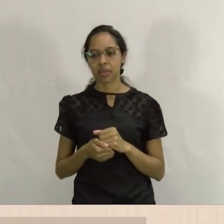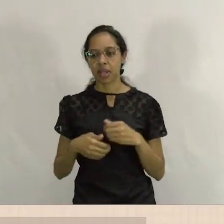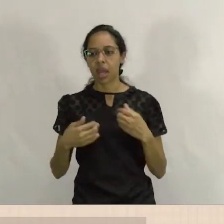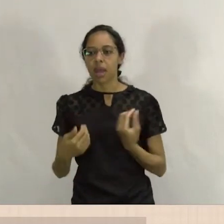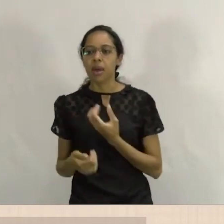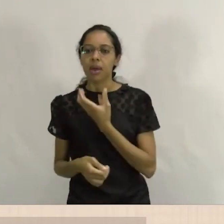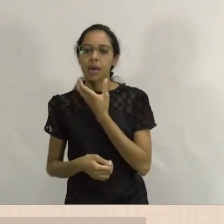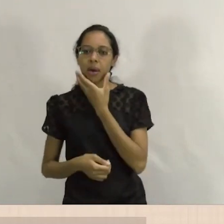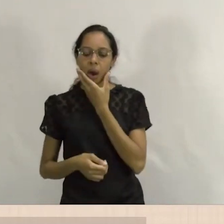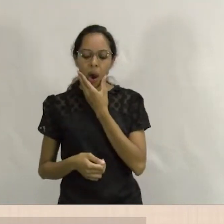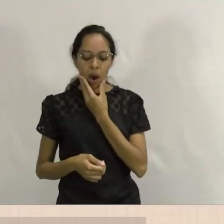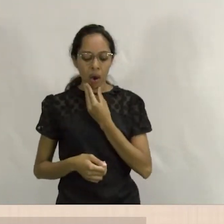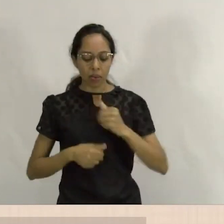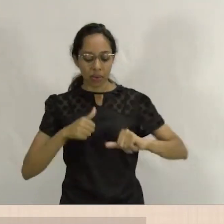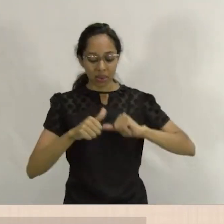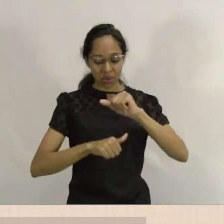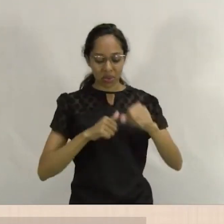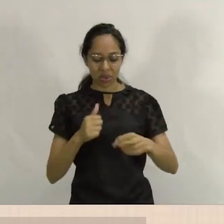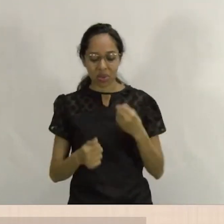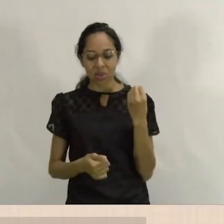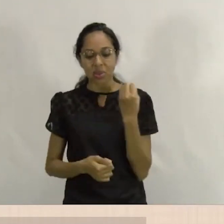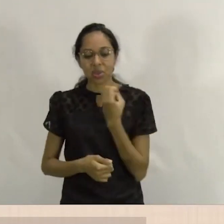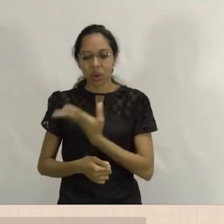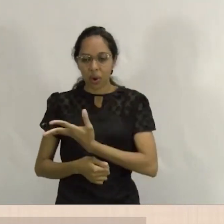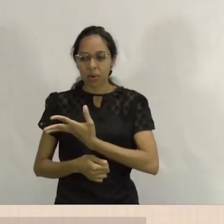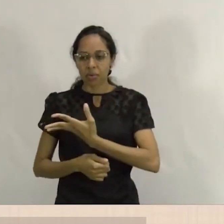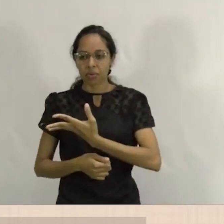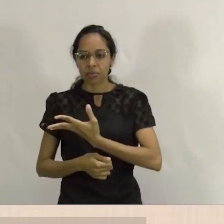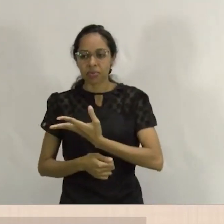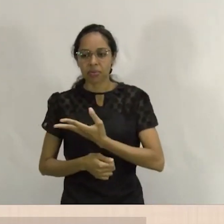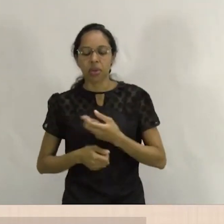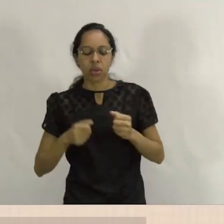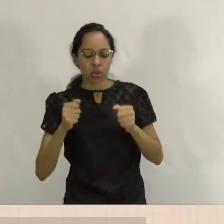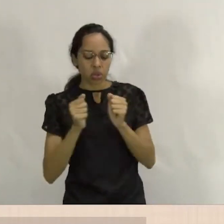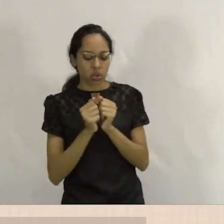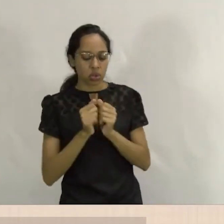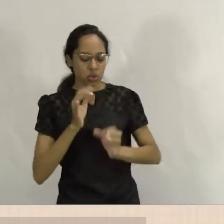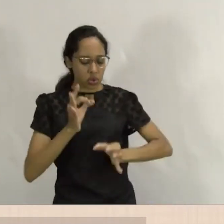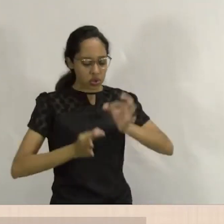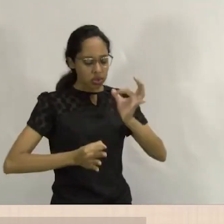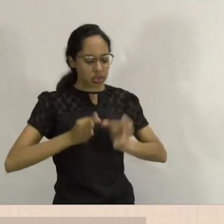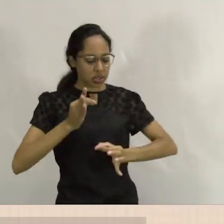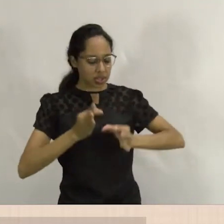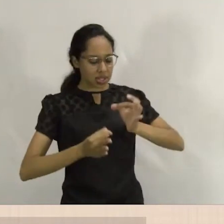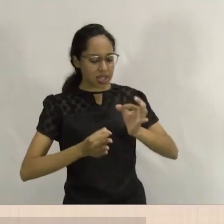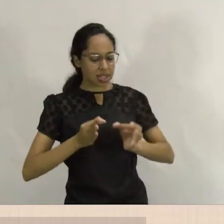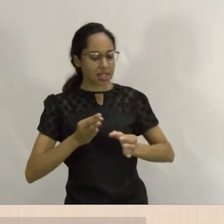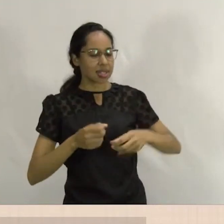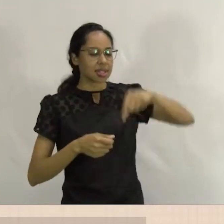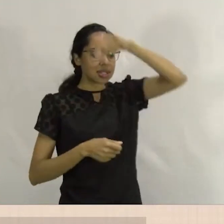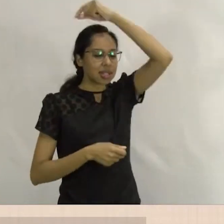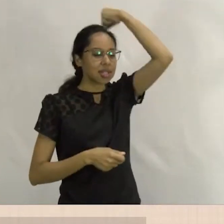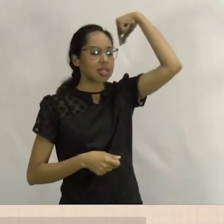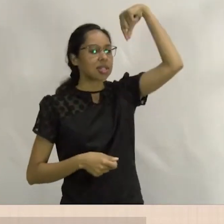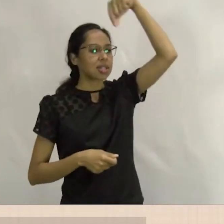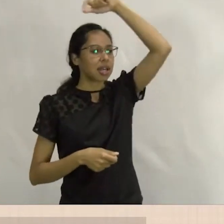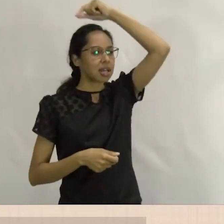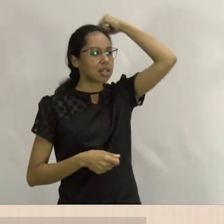Deus, em justiça e santidade, procedentes da verdade, da